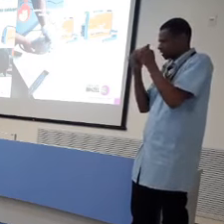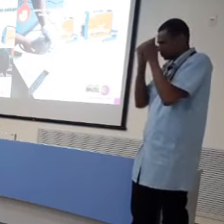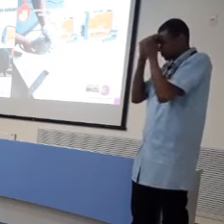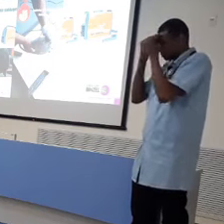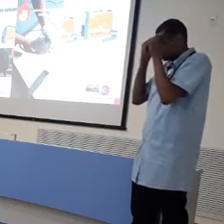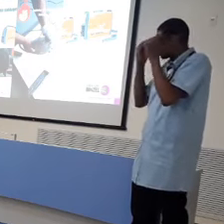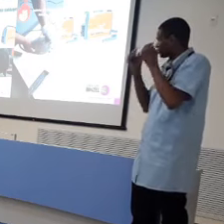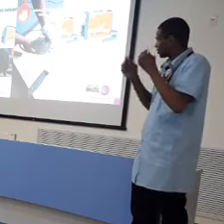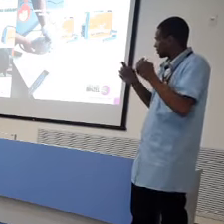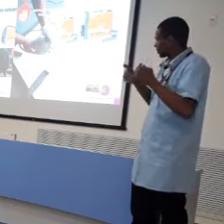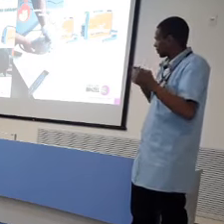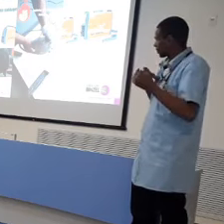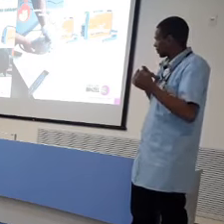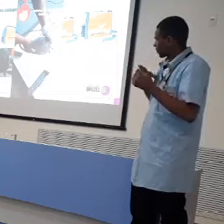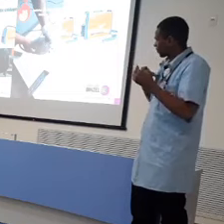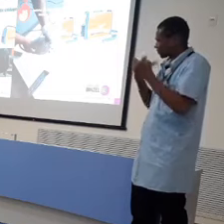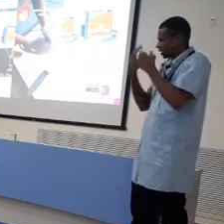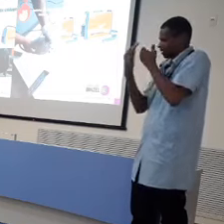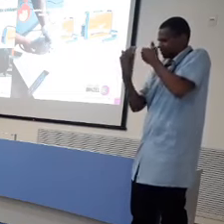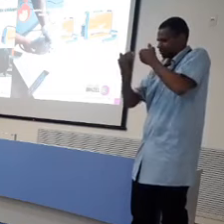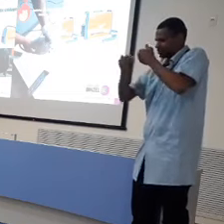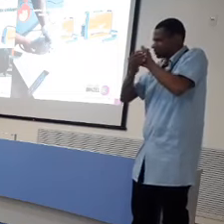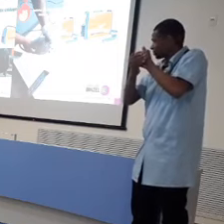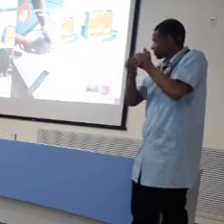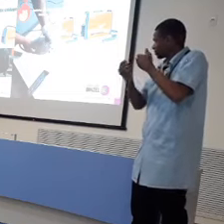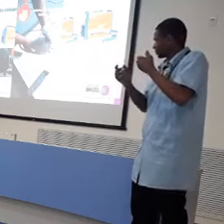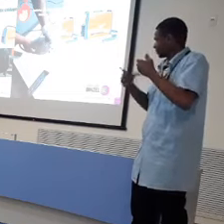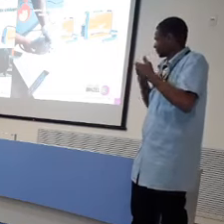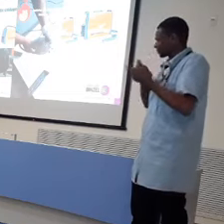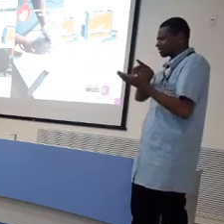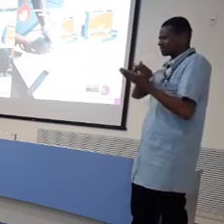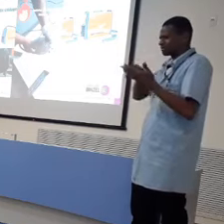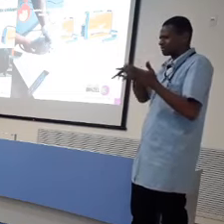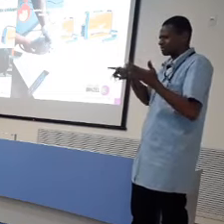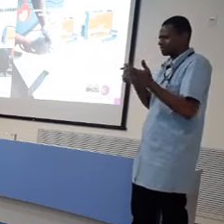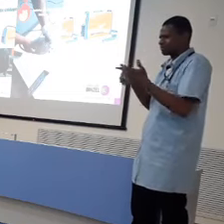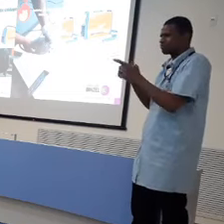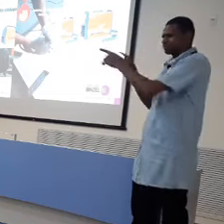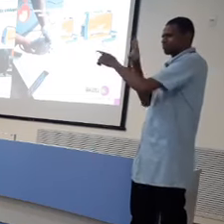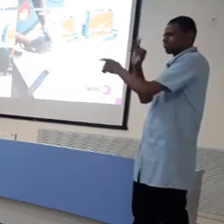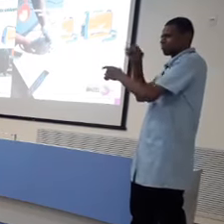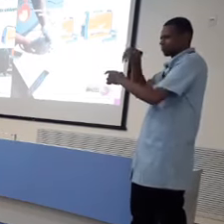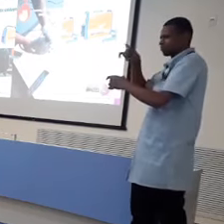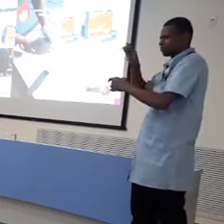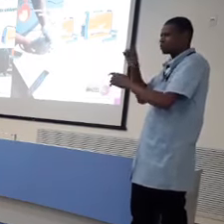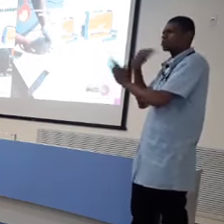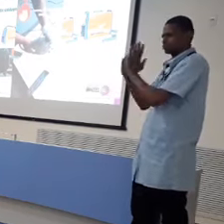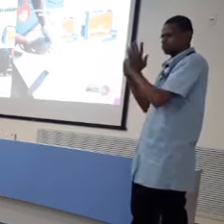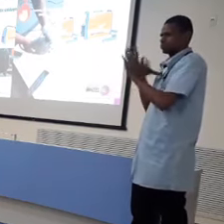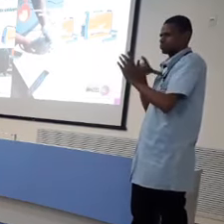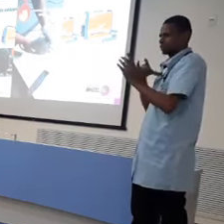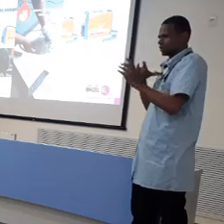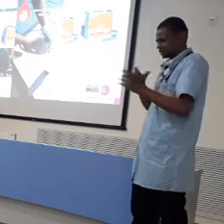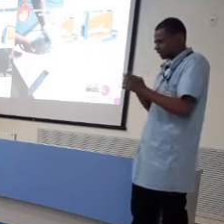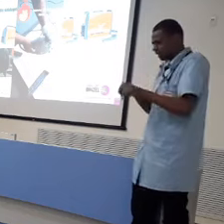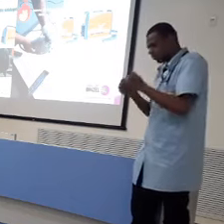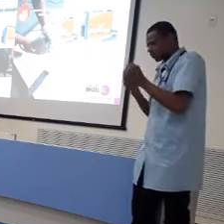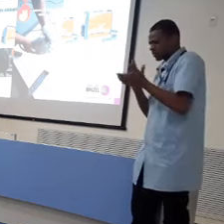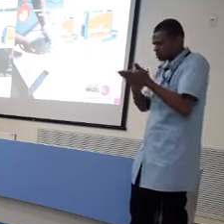frente aqui que tem um acrílico, por exemplo, a parte de trás também tem uma proteção. Então, tudo isso a gente tem como peça